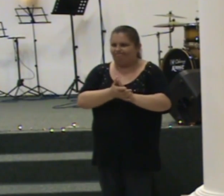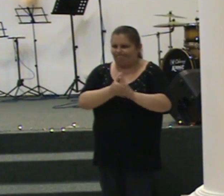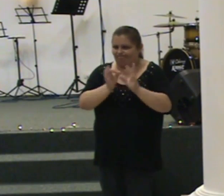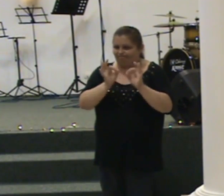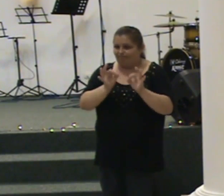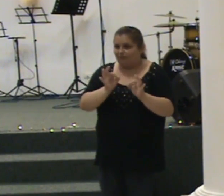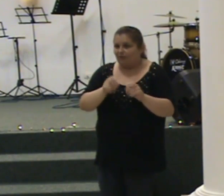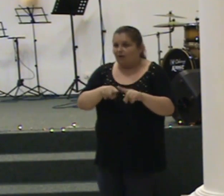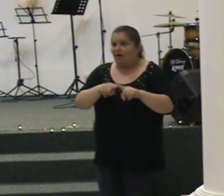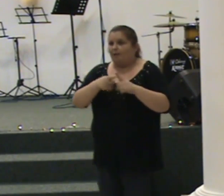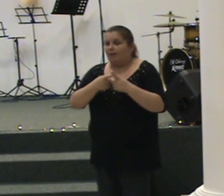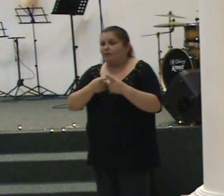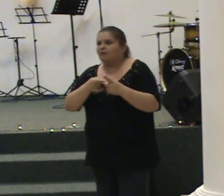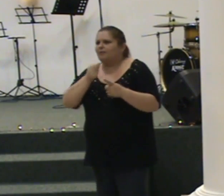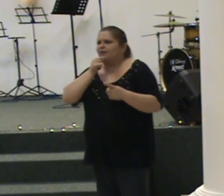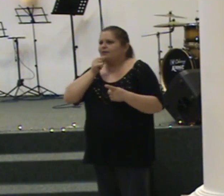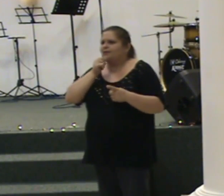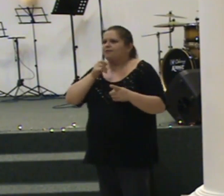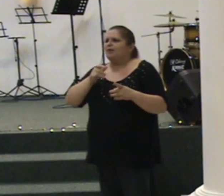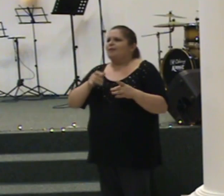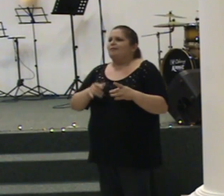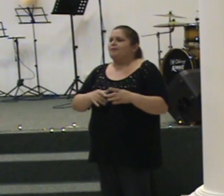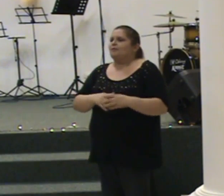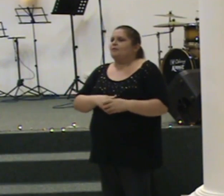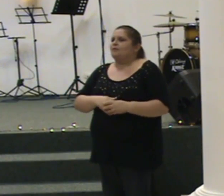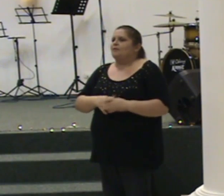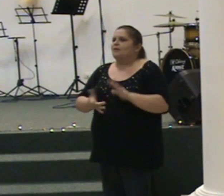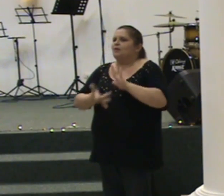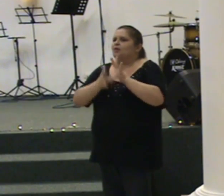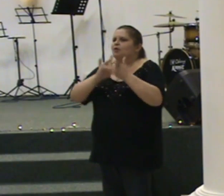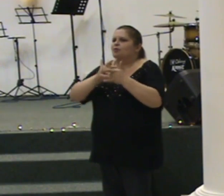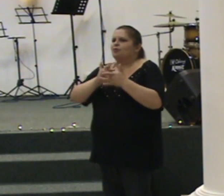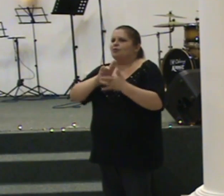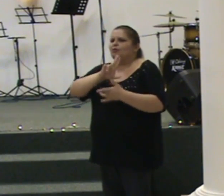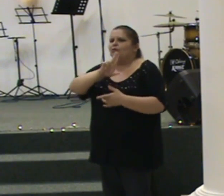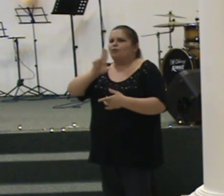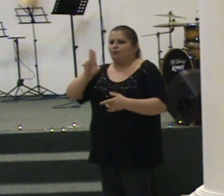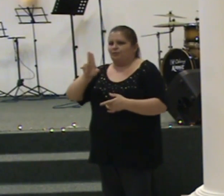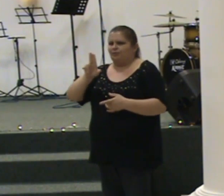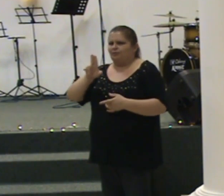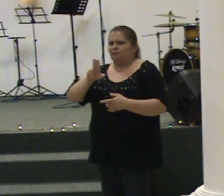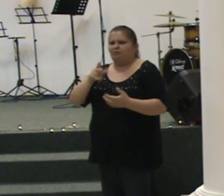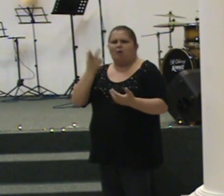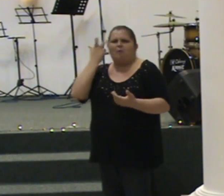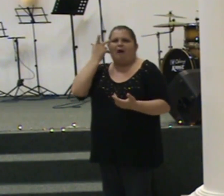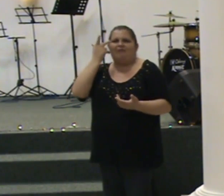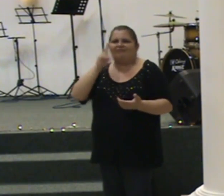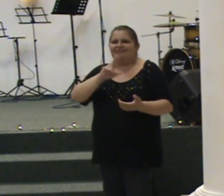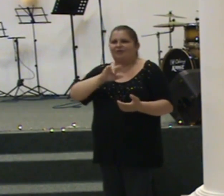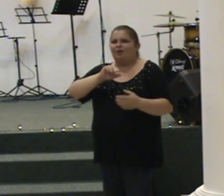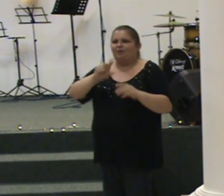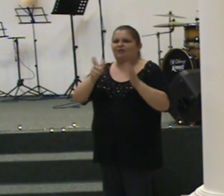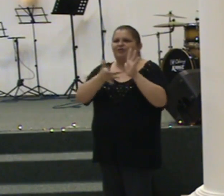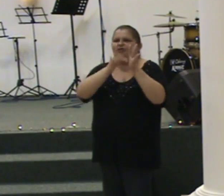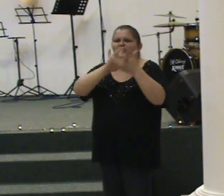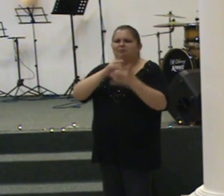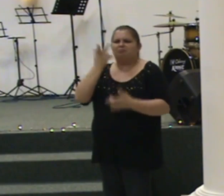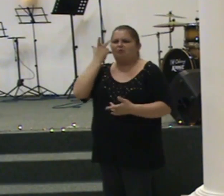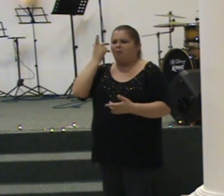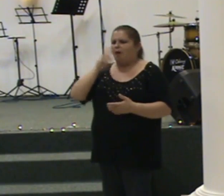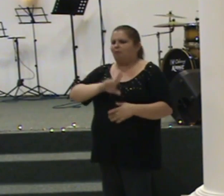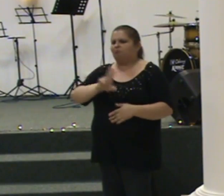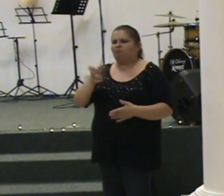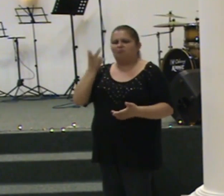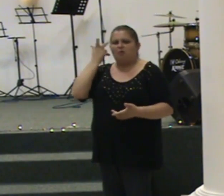e quando a palavra diz aqui, né, de Jesus, né, Jesus, o nome Jesus, ele era muito comum naquela época.